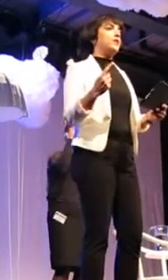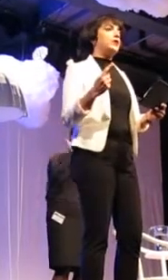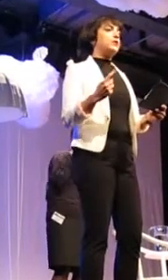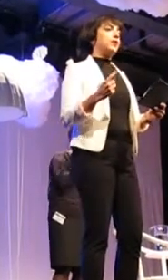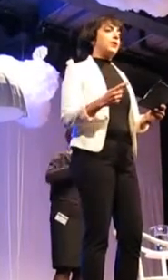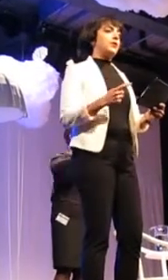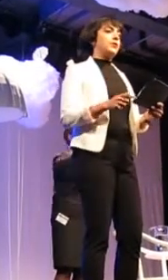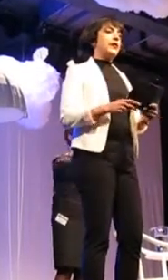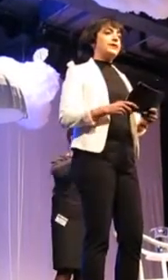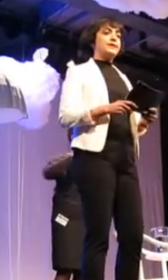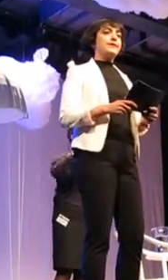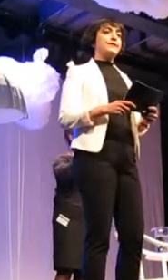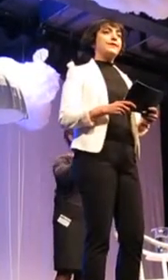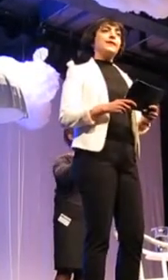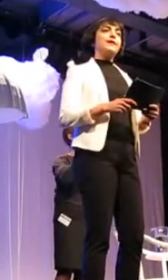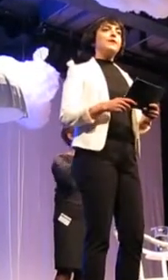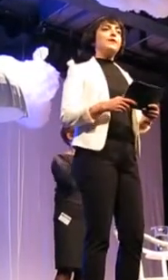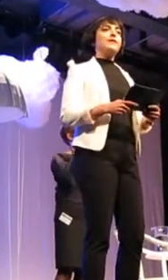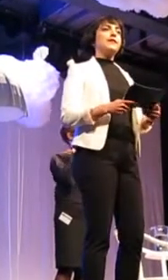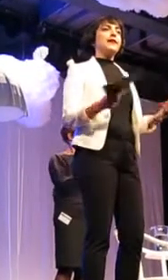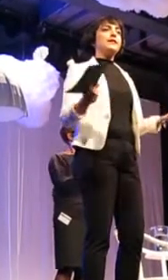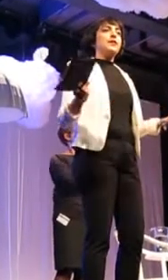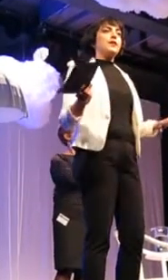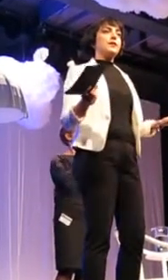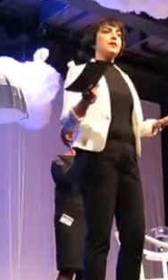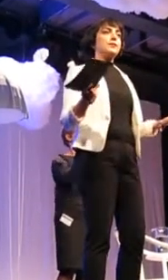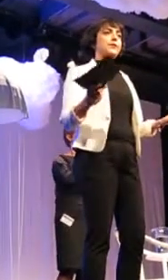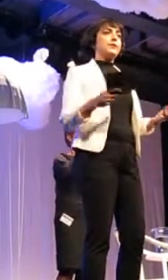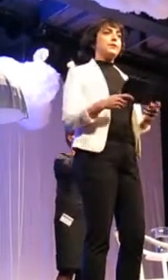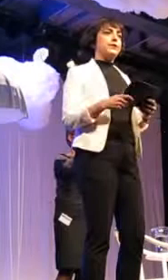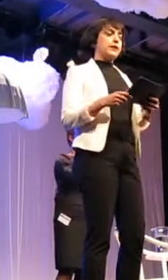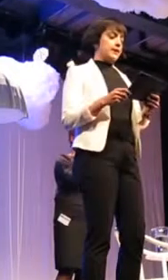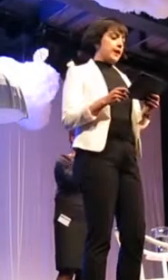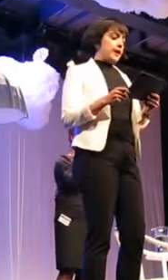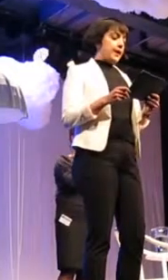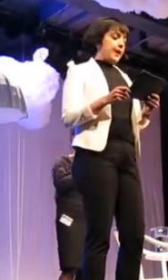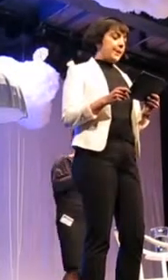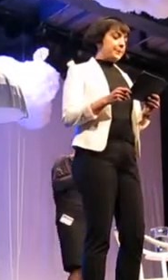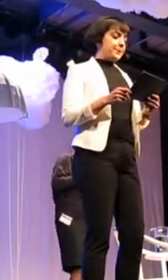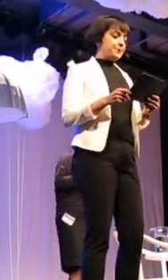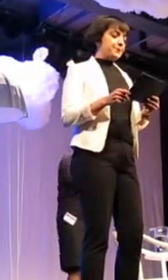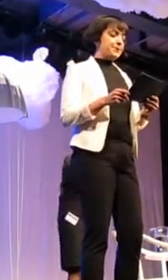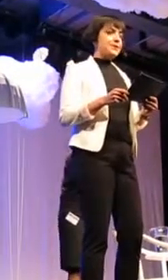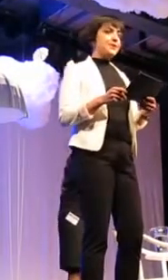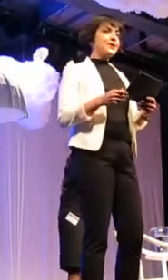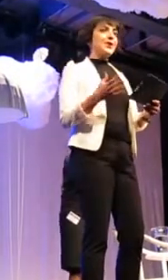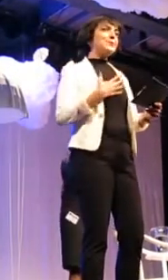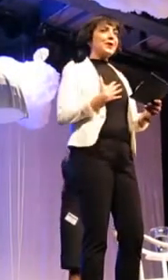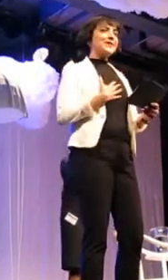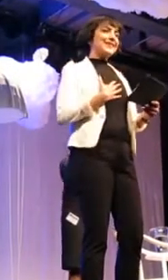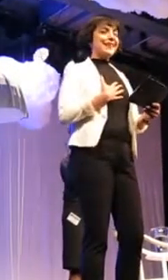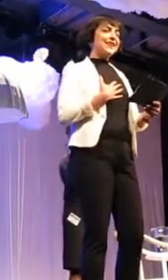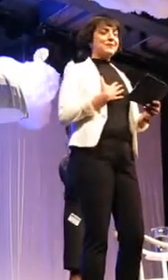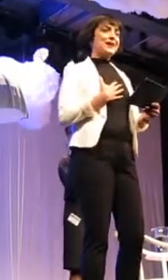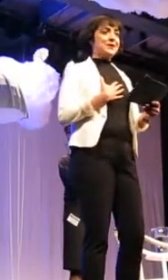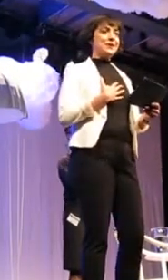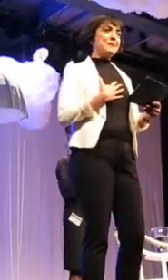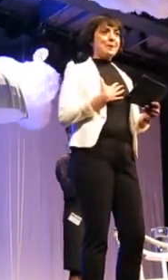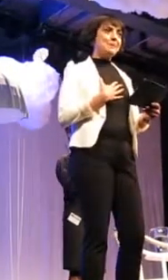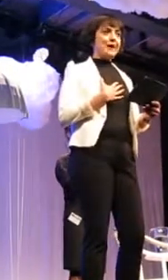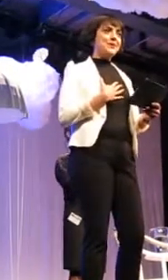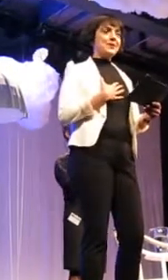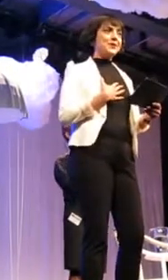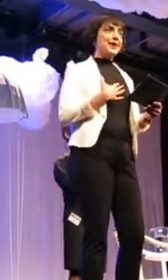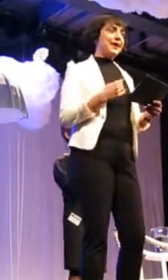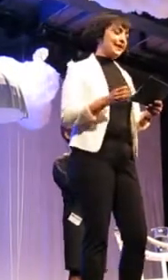är lite att vara ett föregångsland. Och vi kan ta det där om det var viktigt. Jag pratar gärna om det är